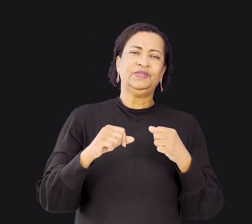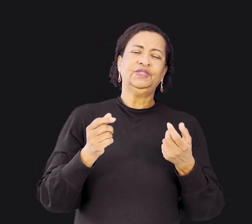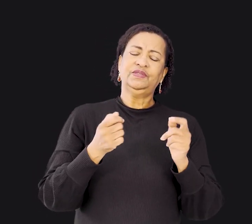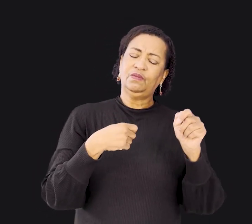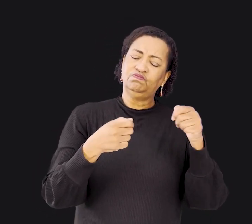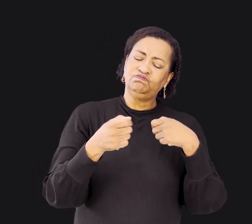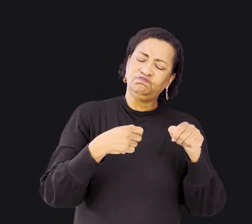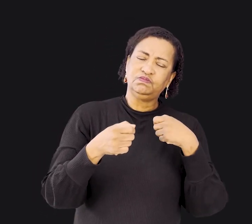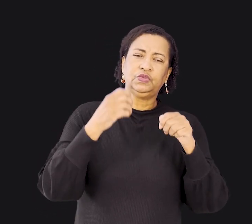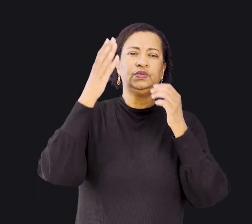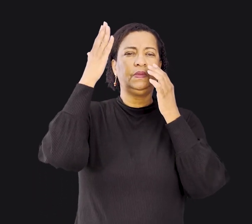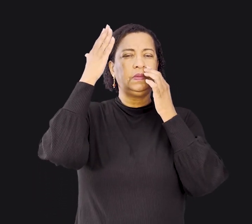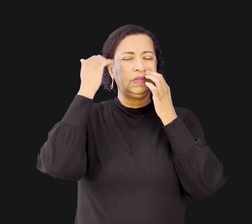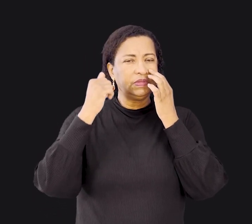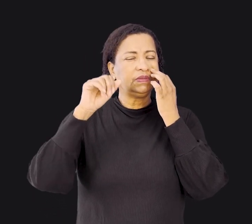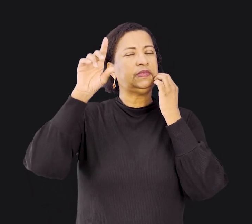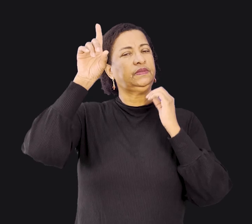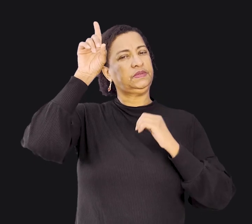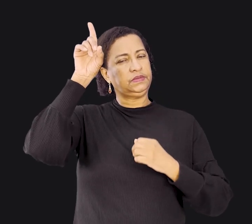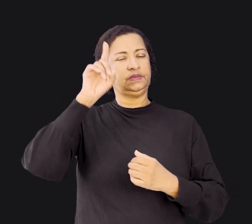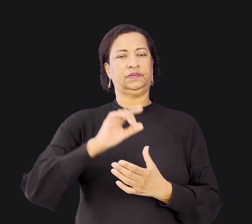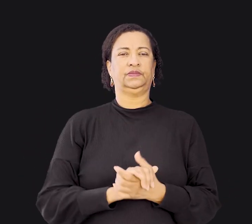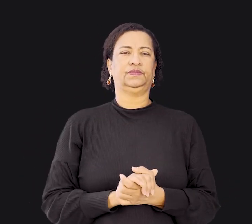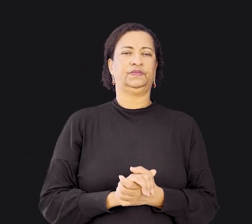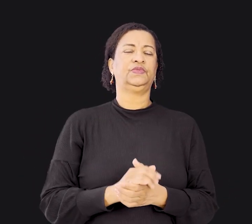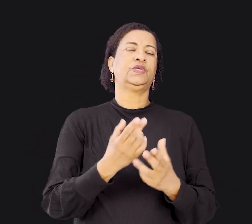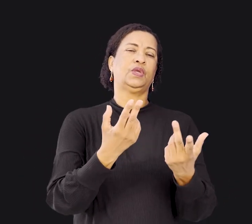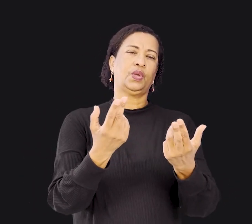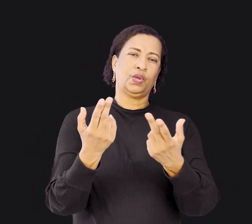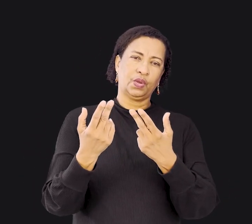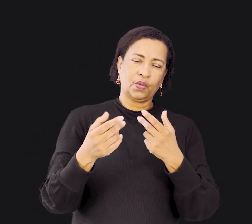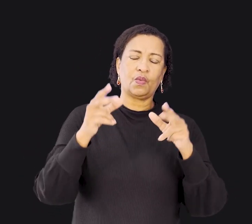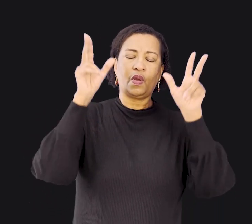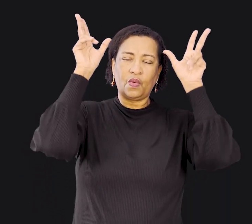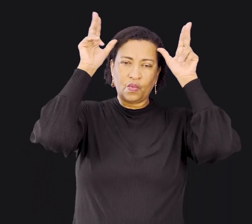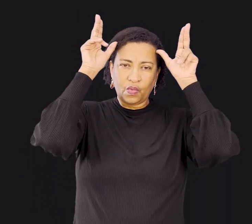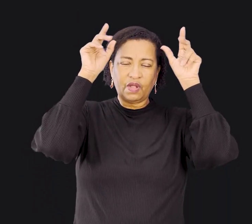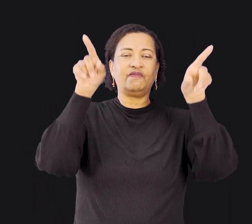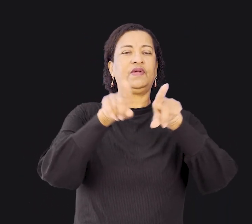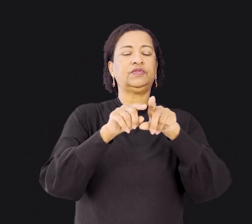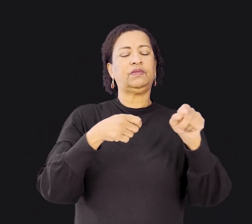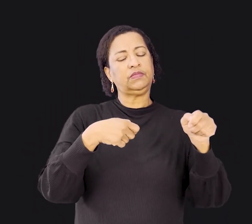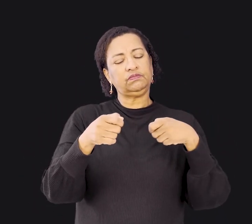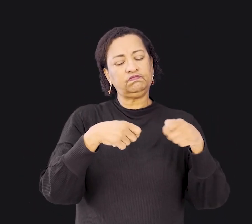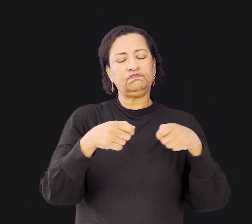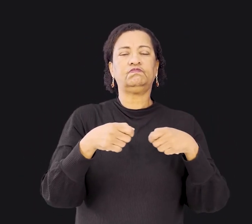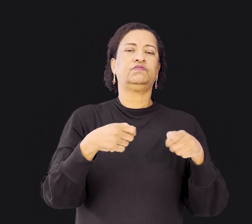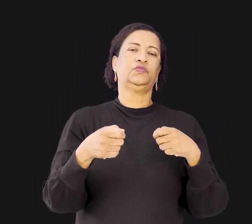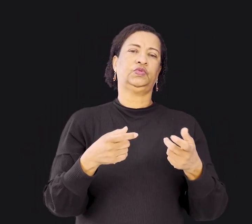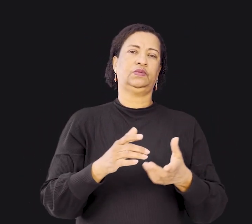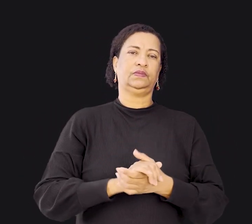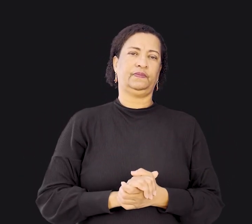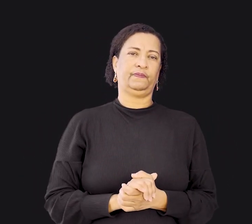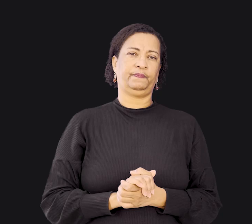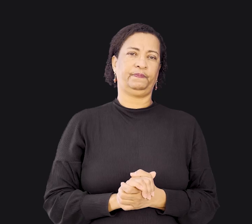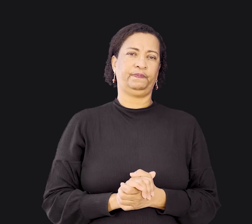controle da sabedoria de Deus, da mesma forma que um cavalo é controlado pelo seu domador. Daí